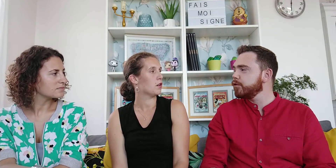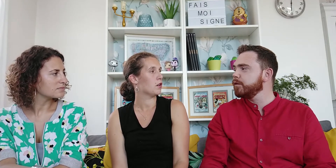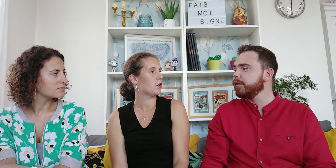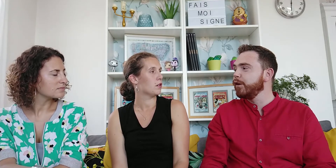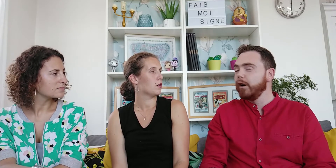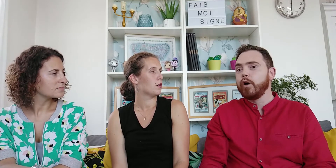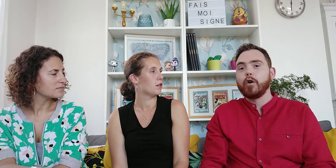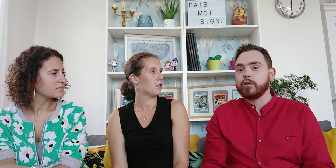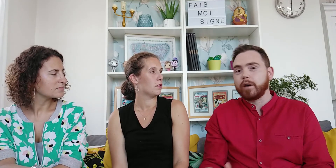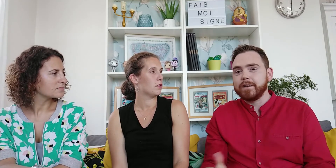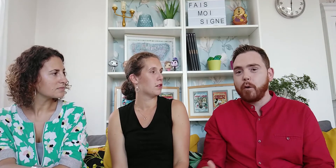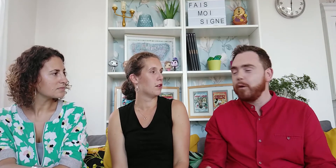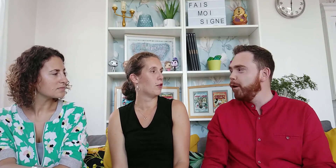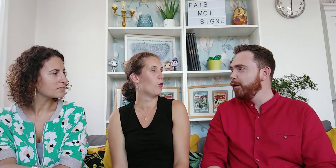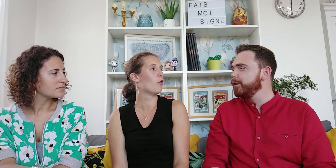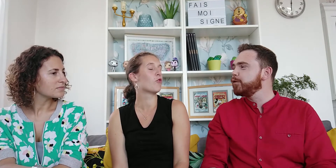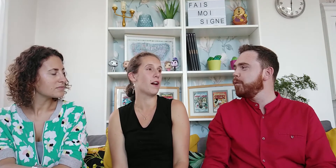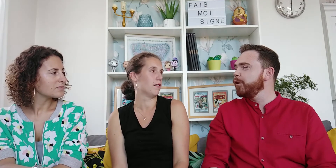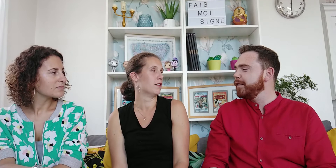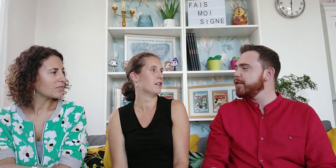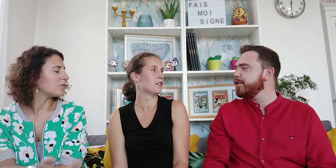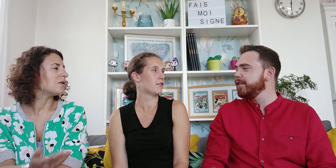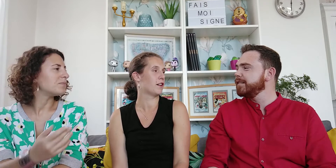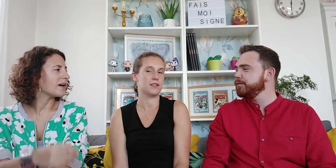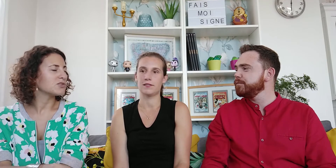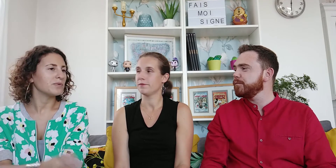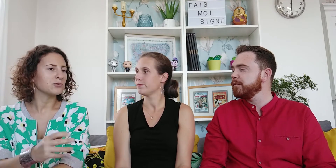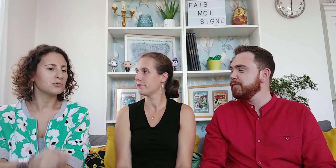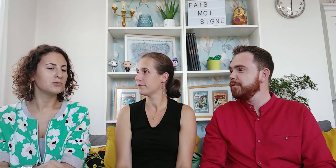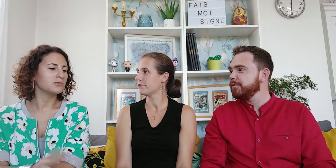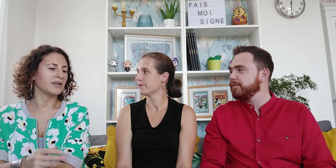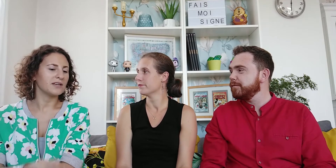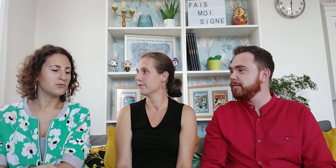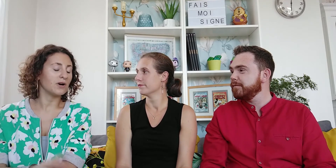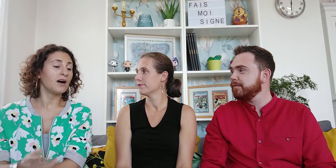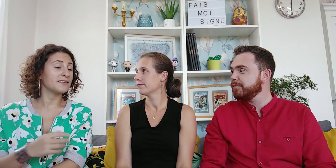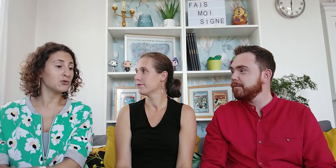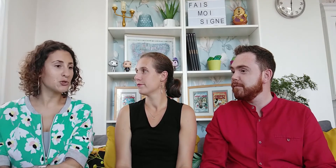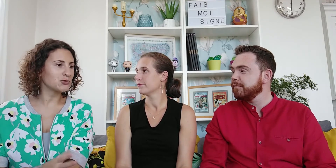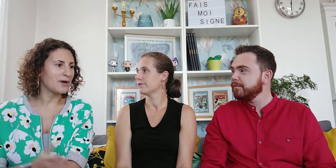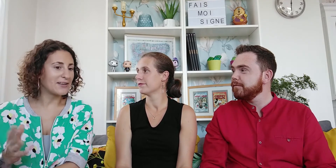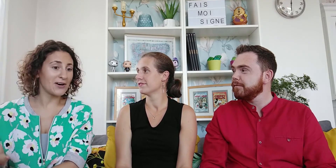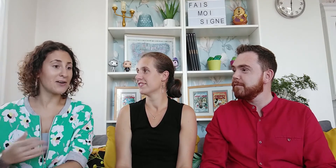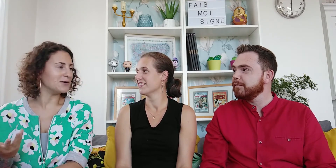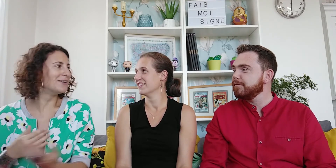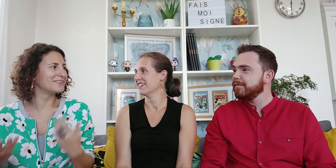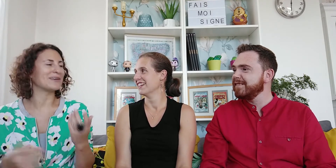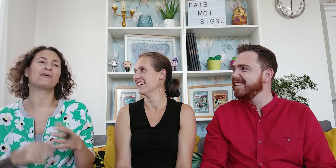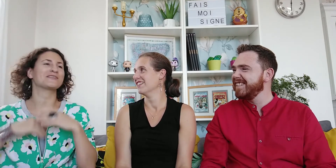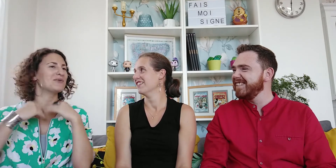choses secrètement sans que tout le monde le sache. Par exemple, un truc tout con, t'arrives, tu vois, ah t'es en chausson à l'école. T'as pas forcément envie de